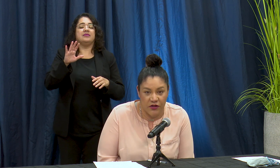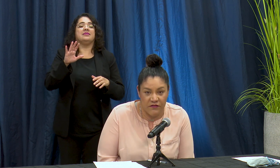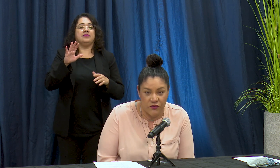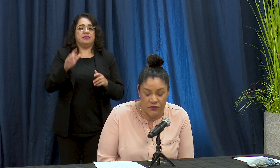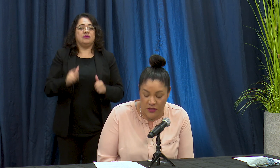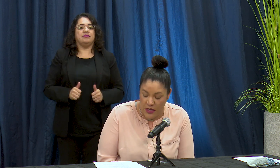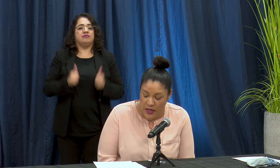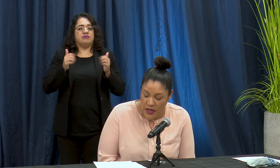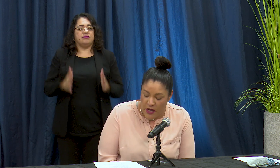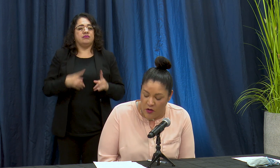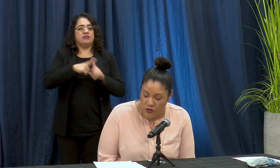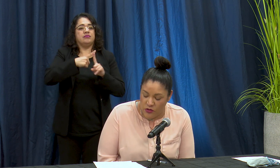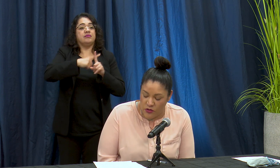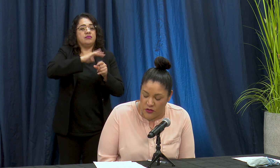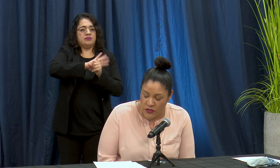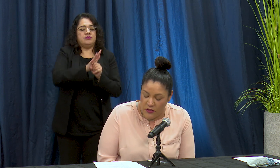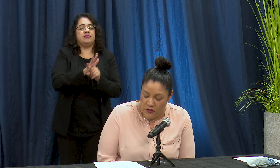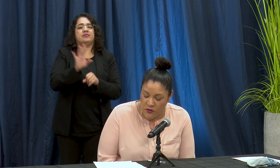del coronavirus.